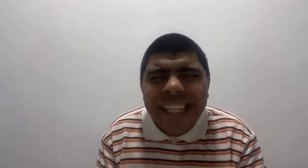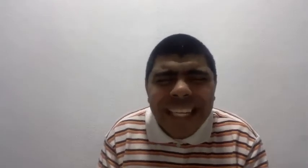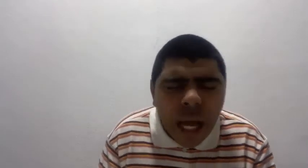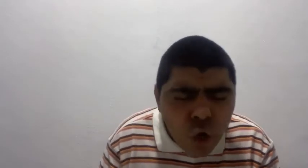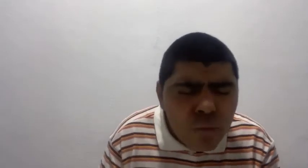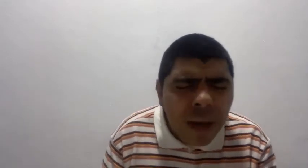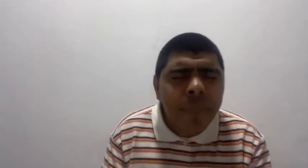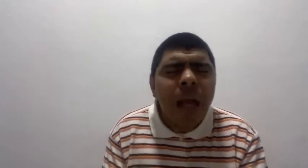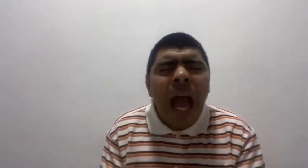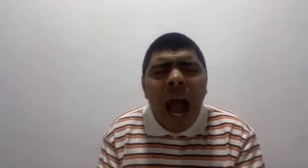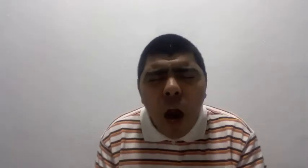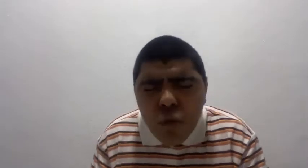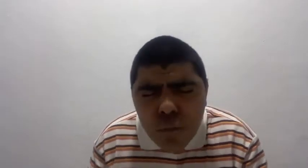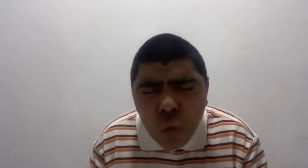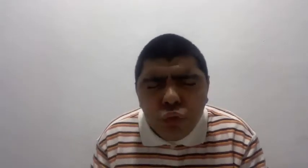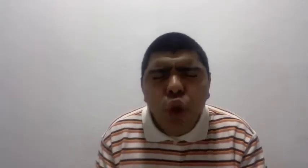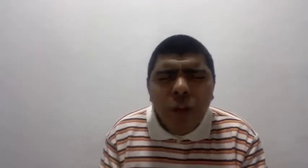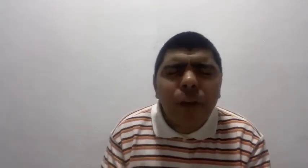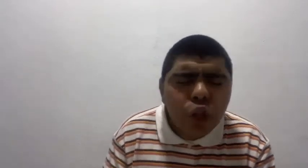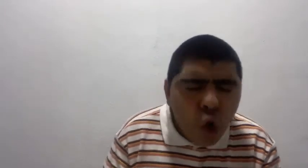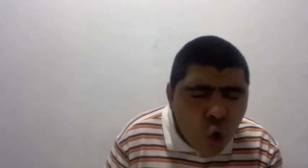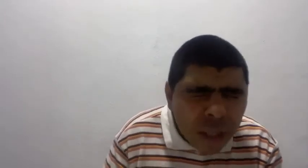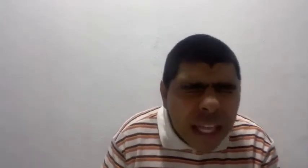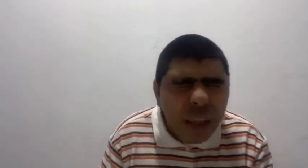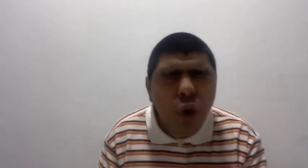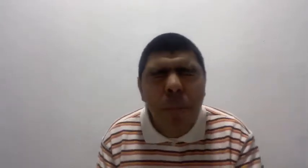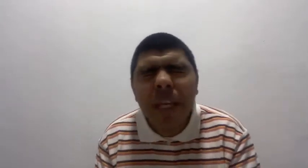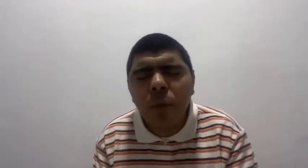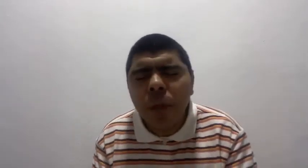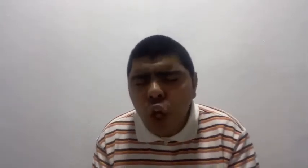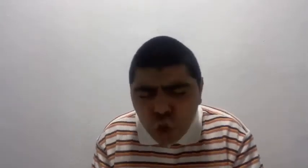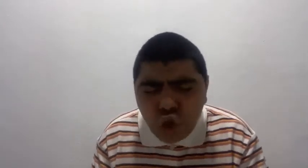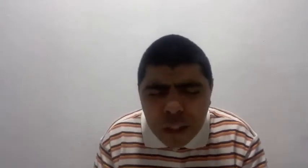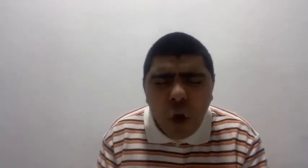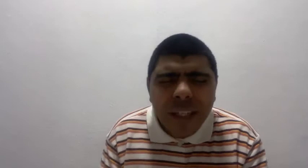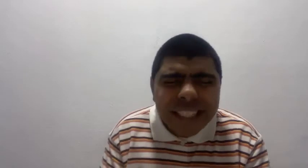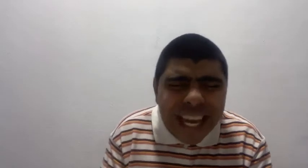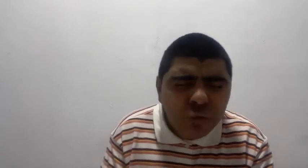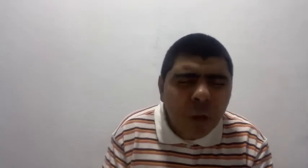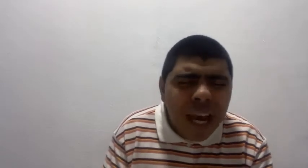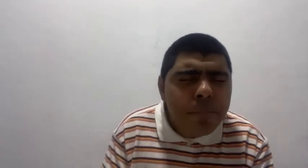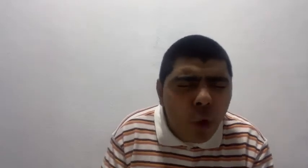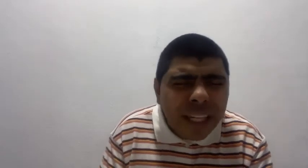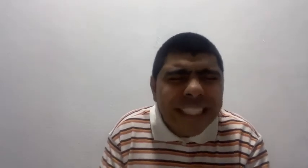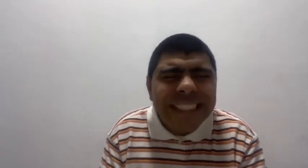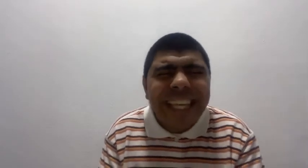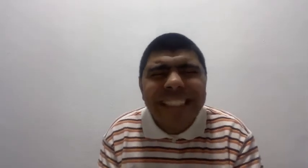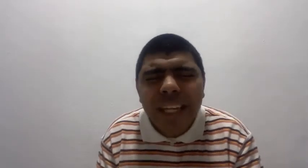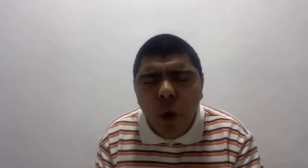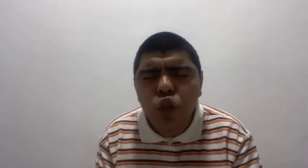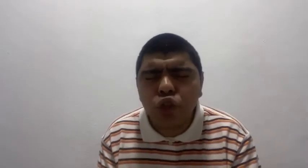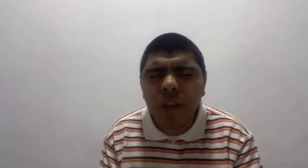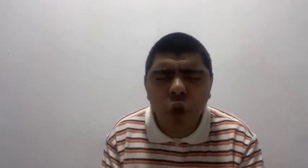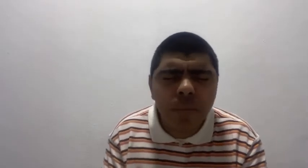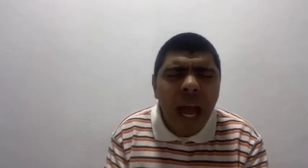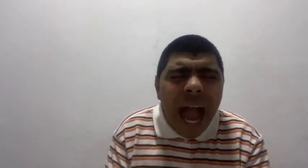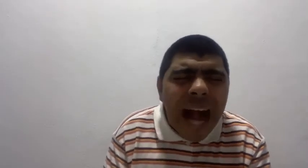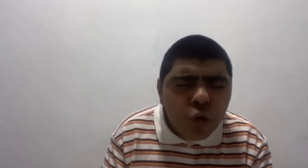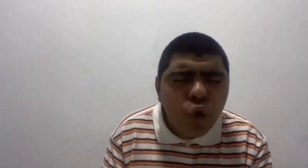que alumbra a un mundo lleno de oscuridad, Dios mío. Yo sigo creyendo en el poder del testimonio, Señor.